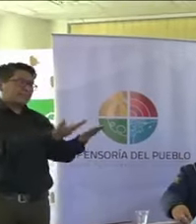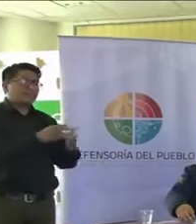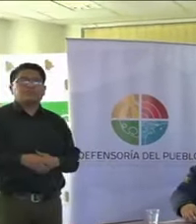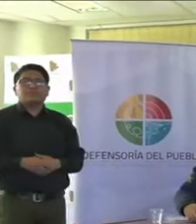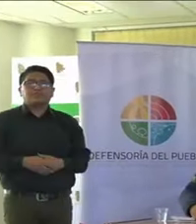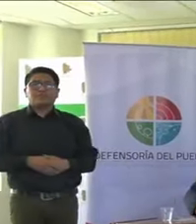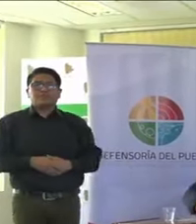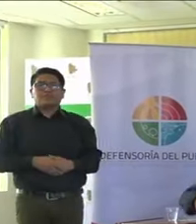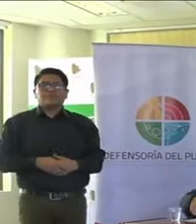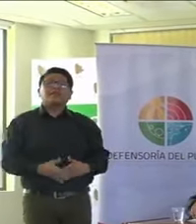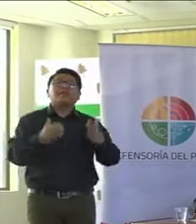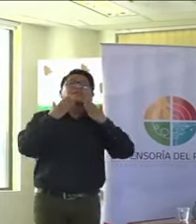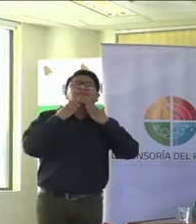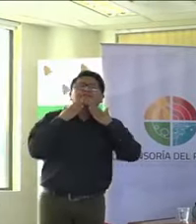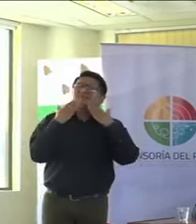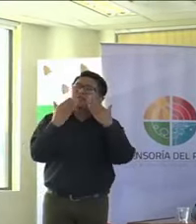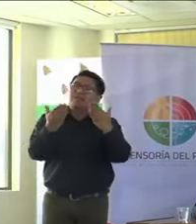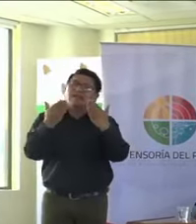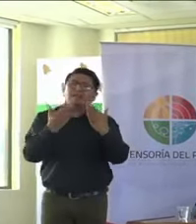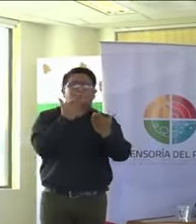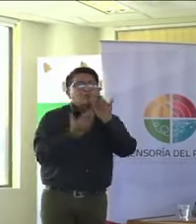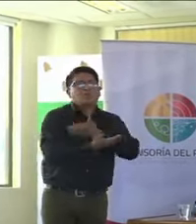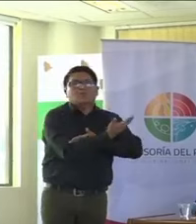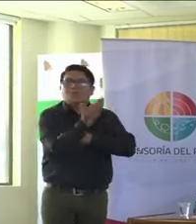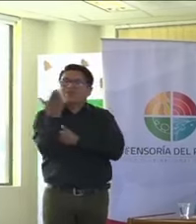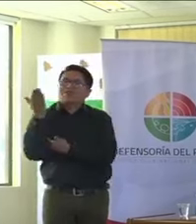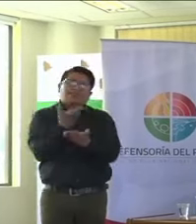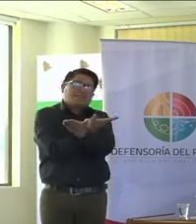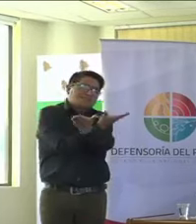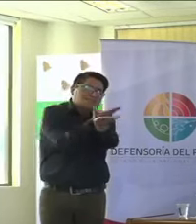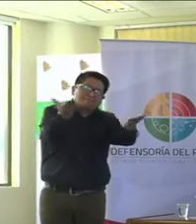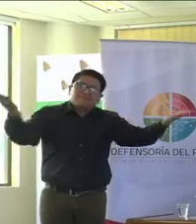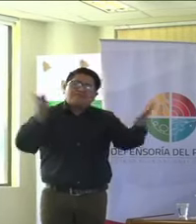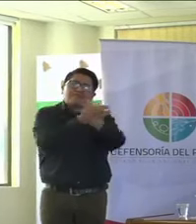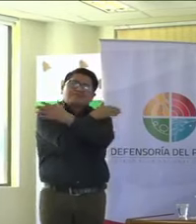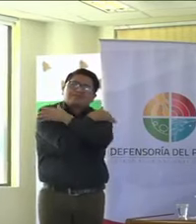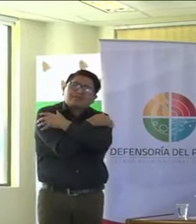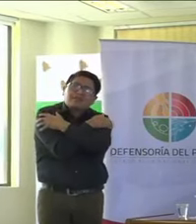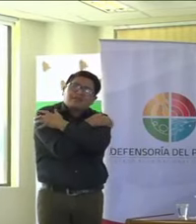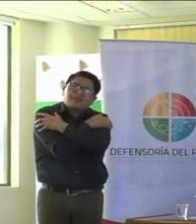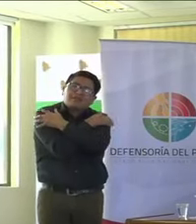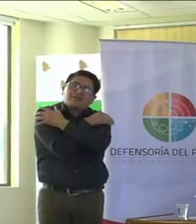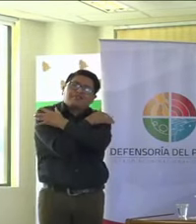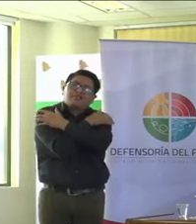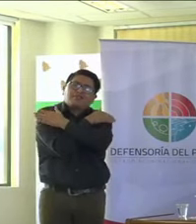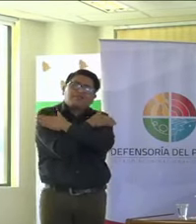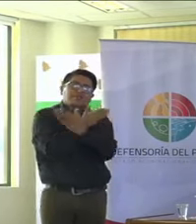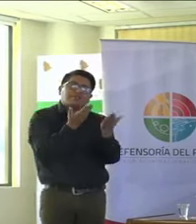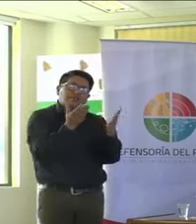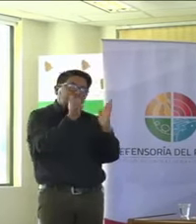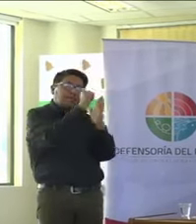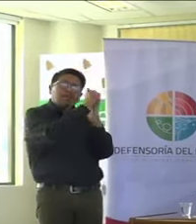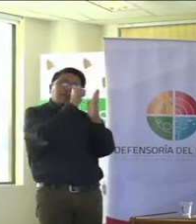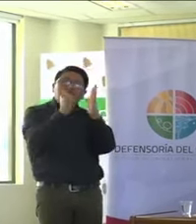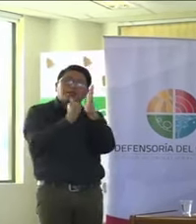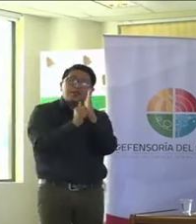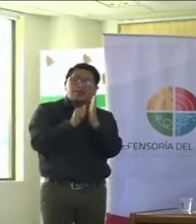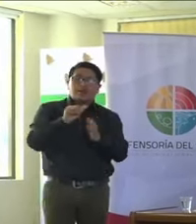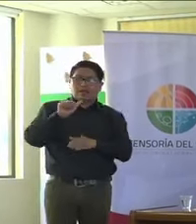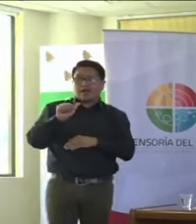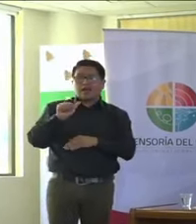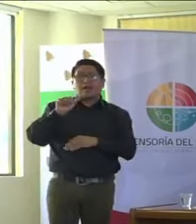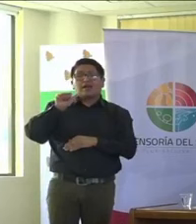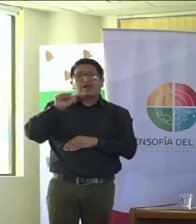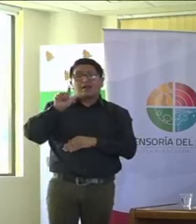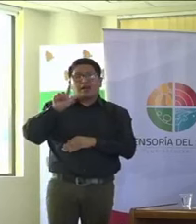Muchas gracias, buen día con todas, con todos. Un saludo fraternal al doctor Fernando Álvarez,